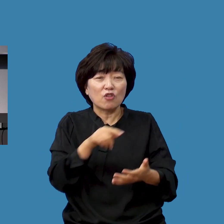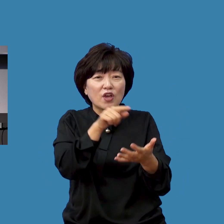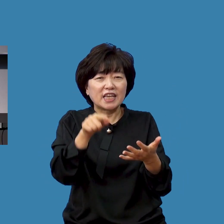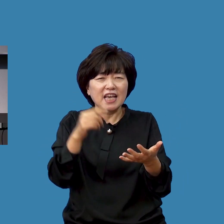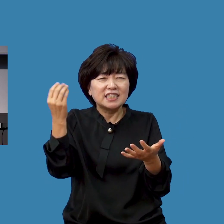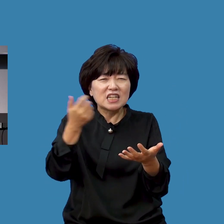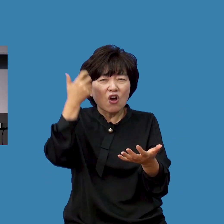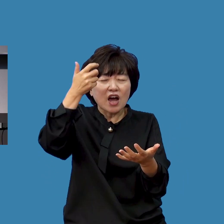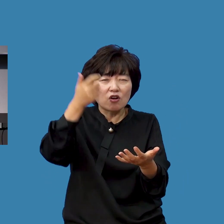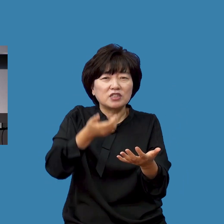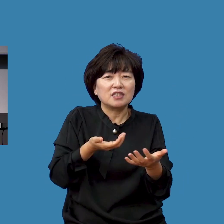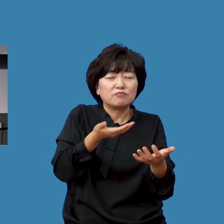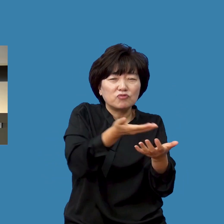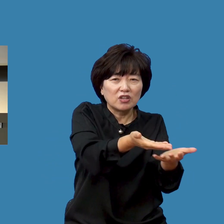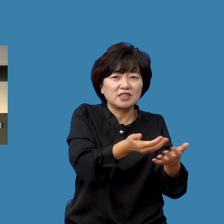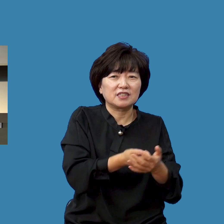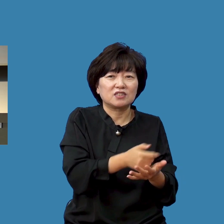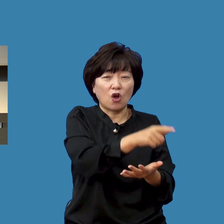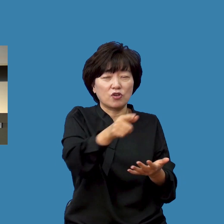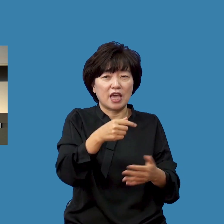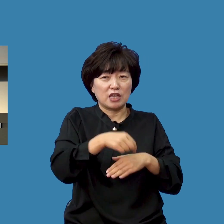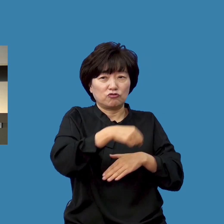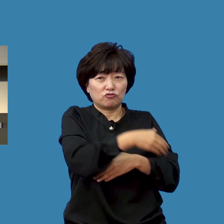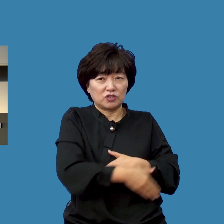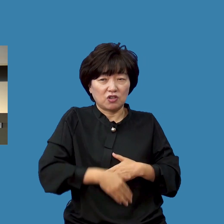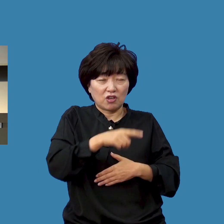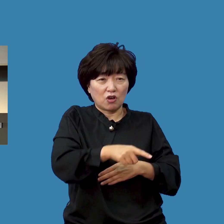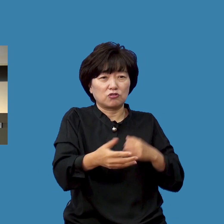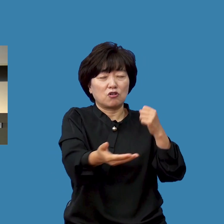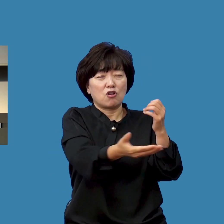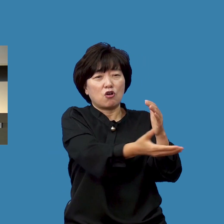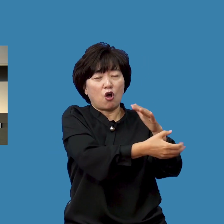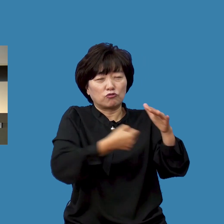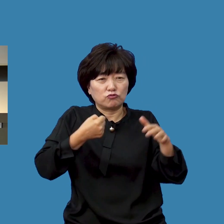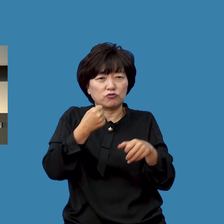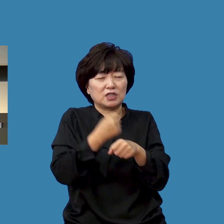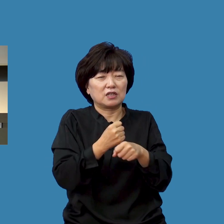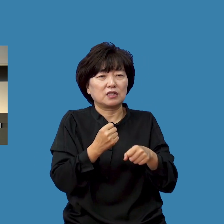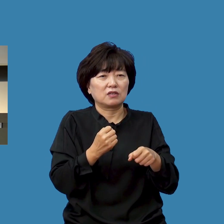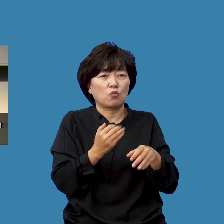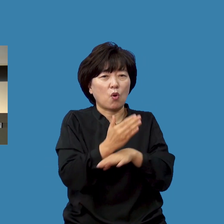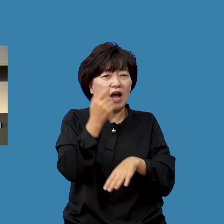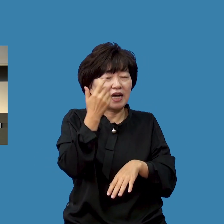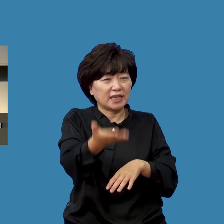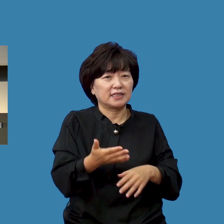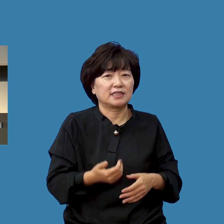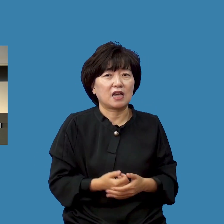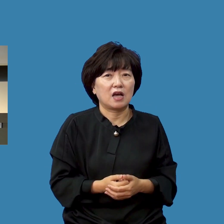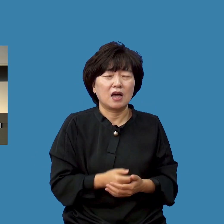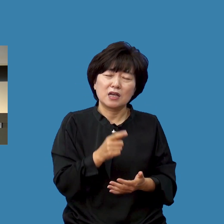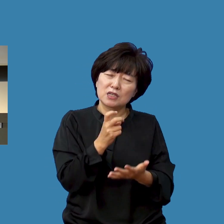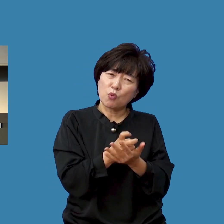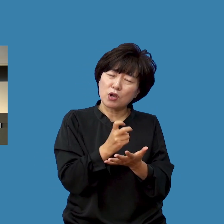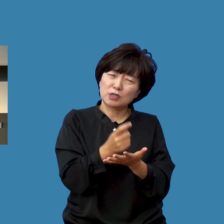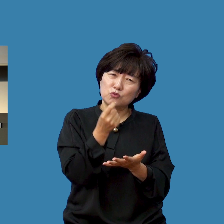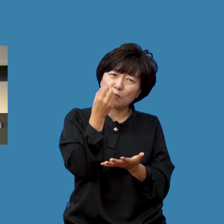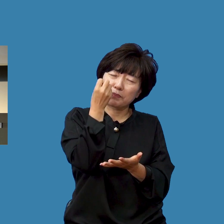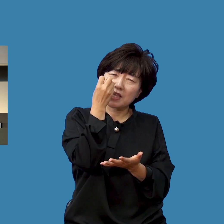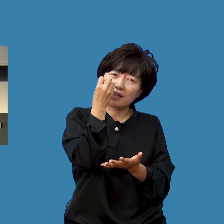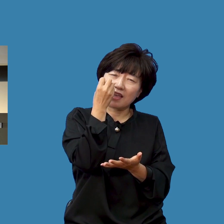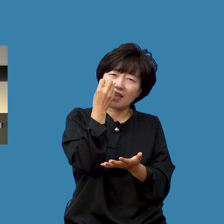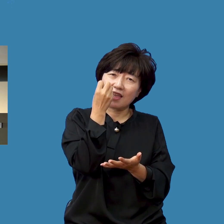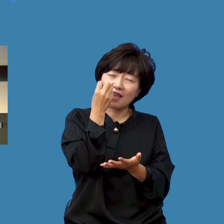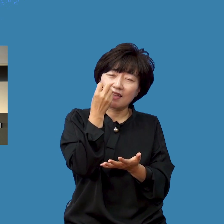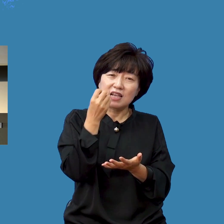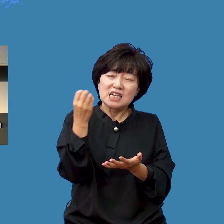이렇게 얘기합니다. 시작. 우리가 너희에게 신령한 것을 뿌렸은즉 너희의 육적인 것을 거두기로 과다하겠느냐. 자,